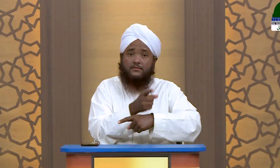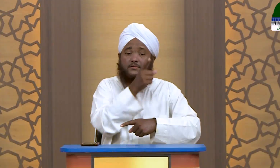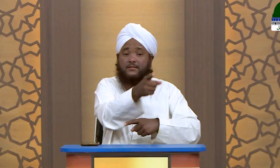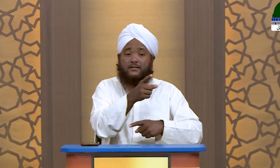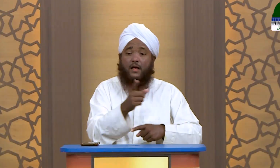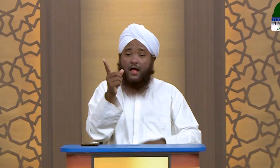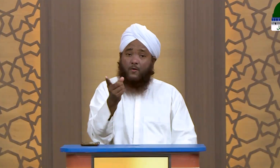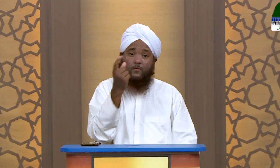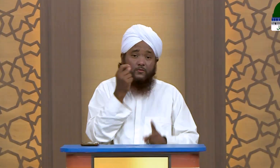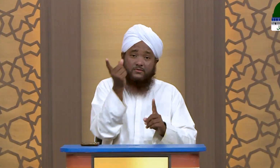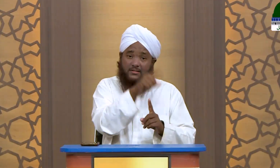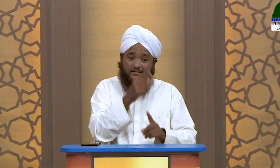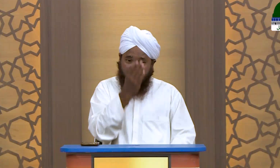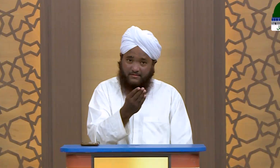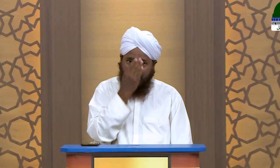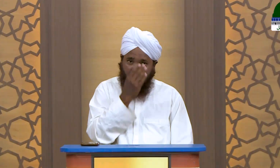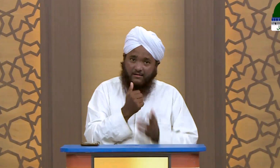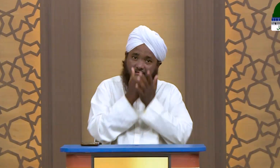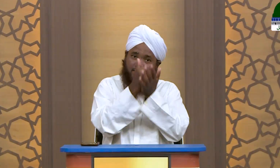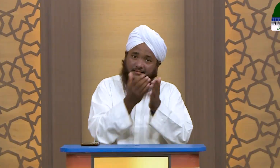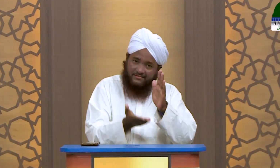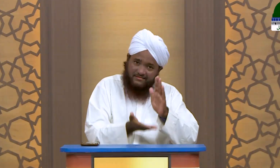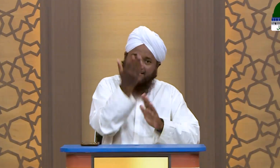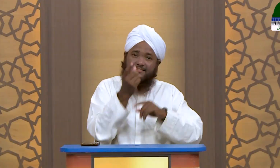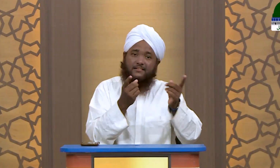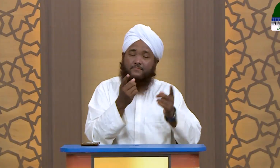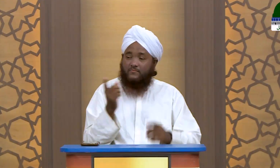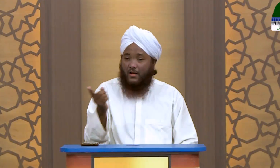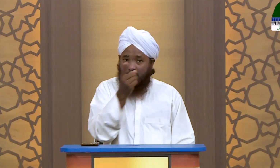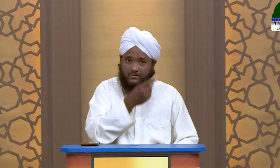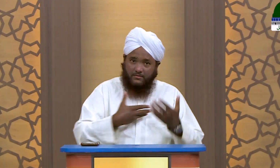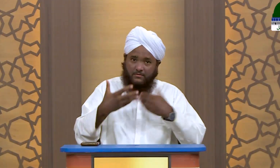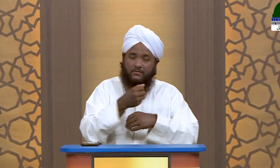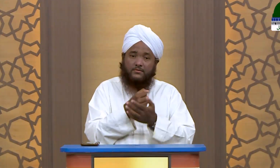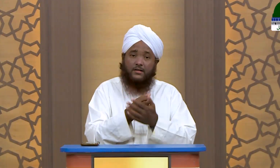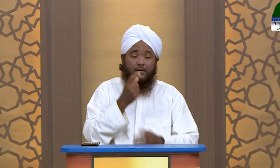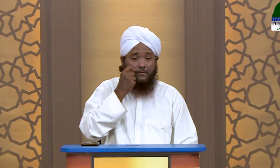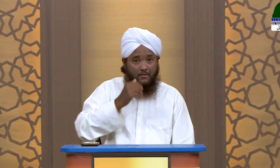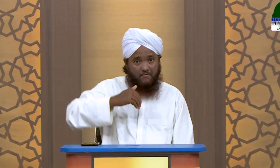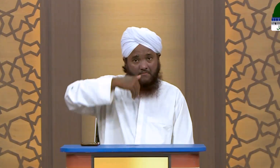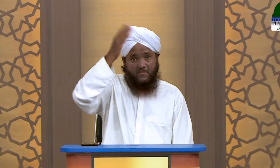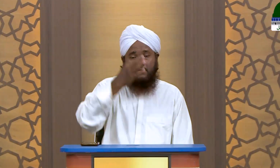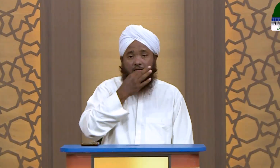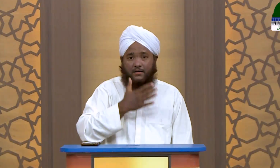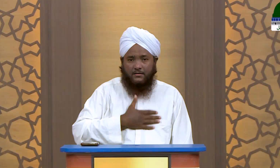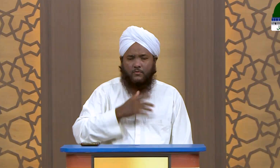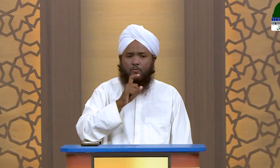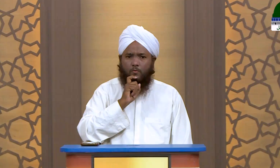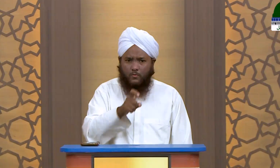عزت افزائی کرواتا ہے۔ ہمیں چاہیے کہ ہم اپنے بڑوں کا ادب کریں، ان کے حکم کی فوراً تعمیل کریں، تاکہ دنیا